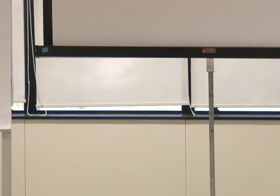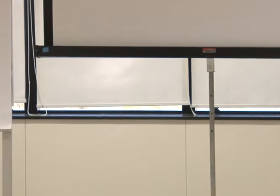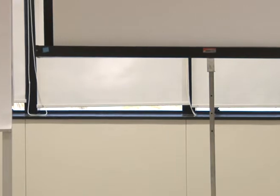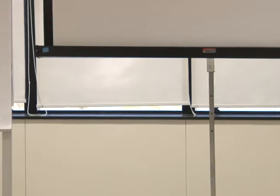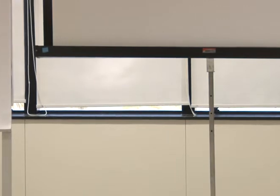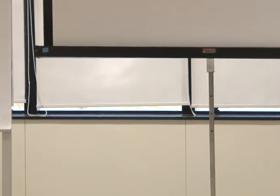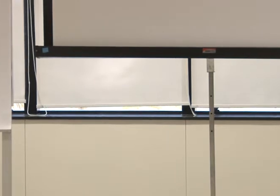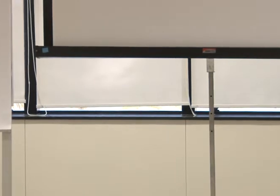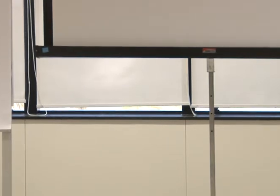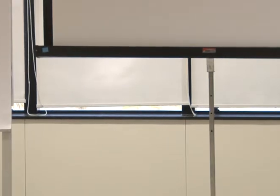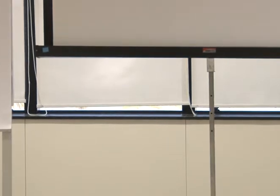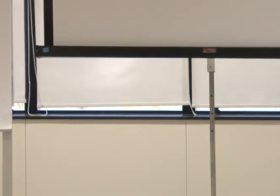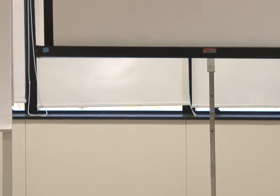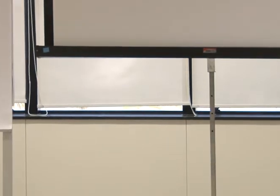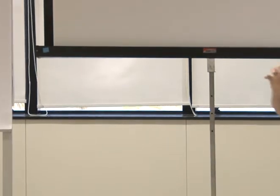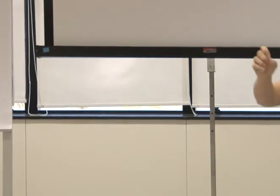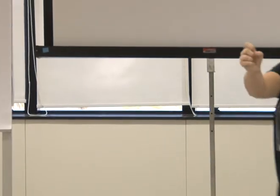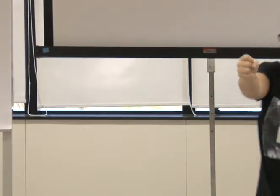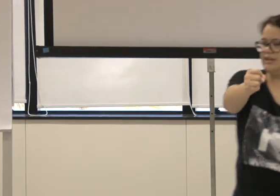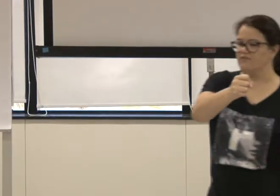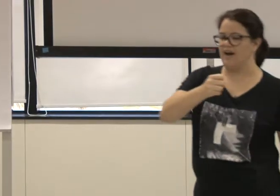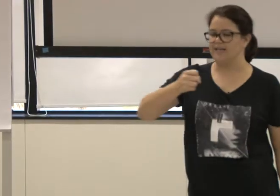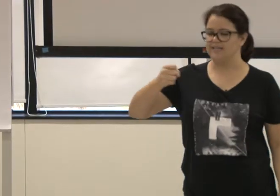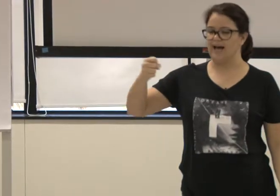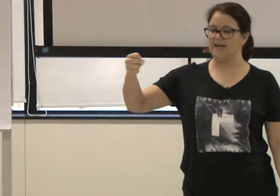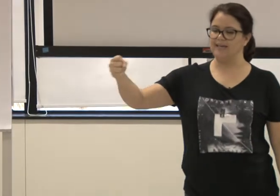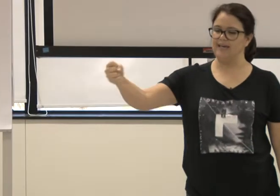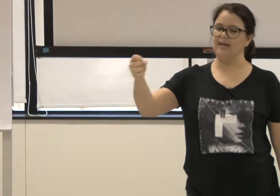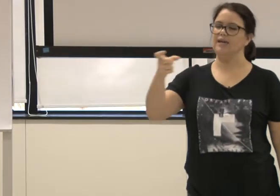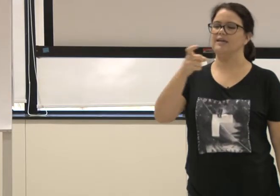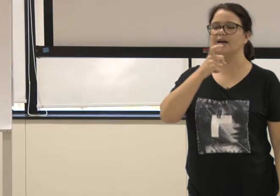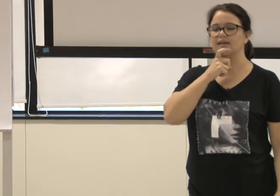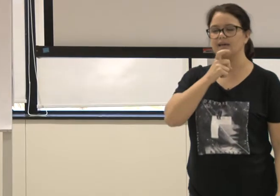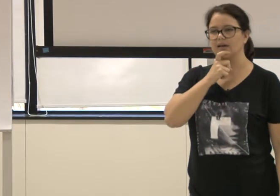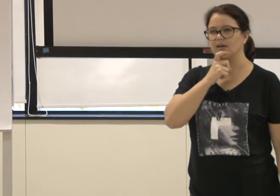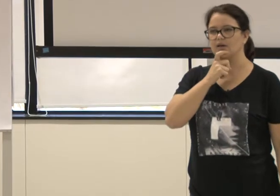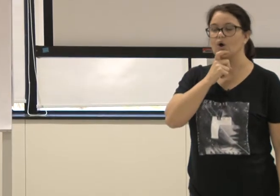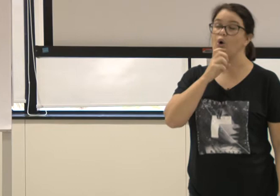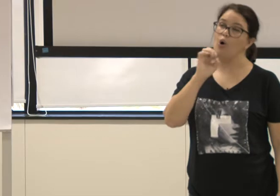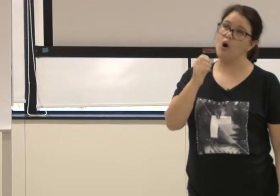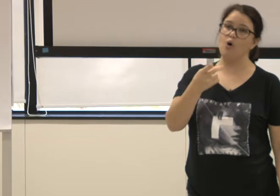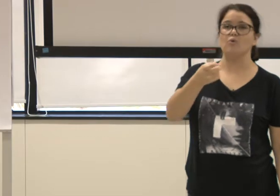Não tem problema. Se você faz aqui e aqui, ou